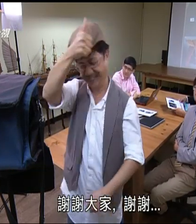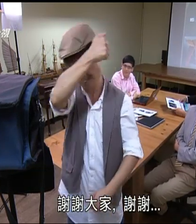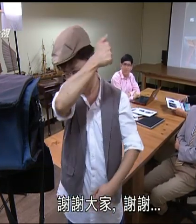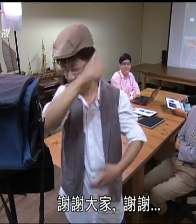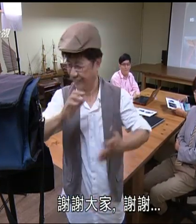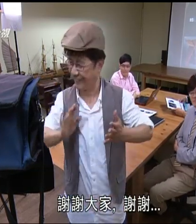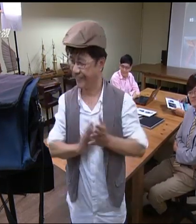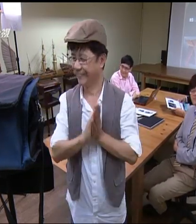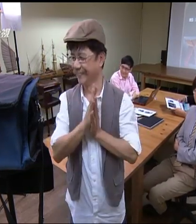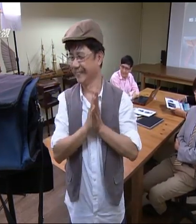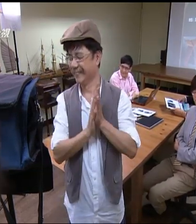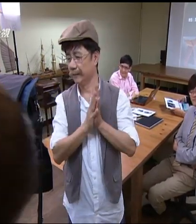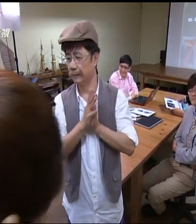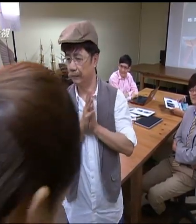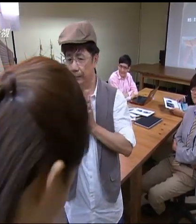谢谢谢，哎，